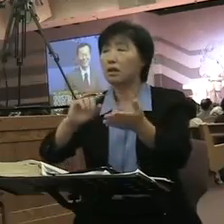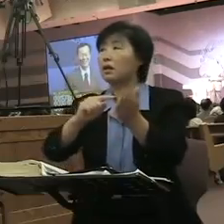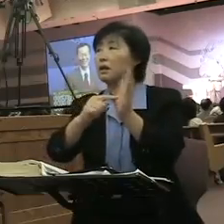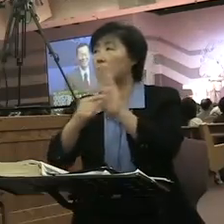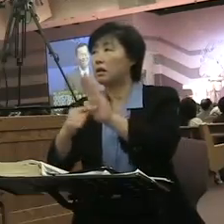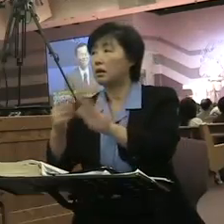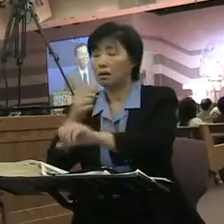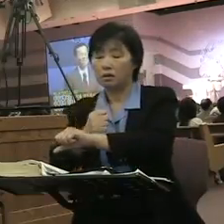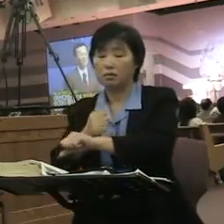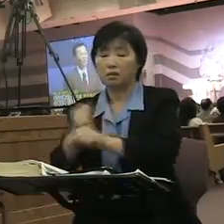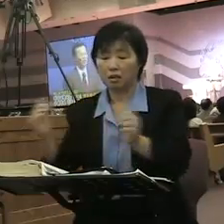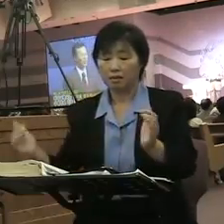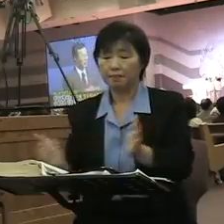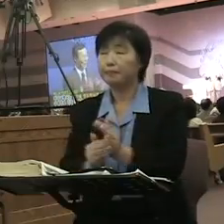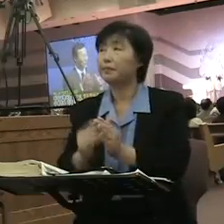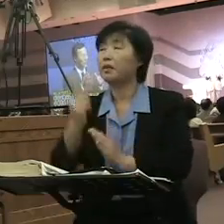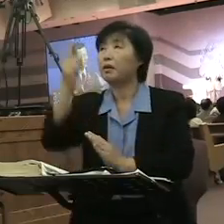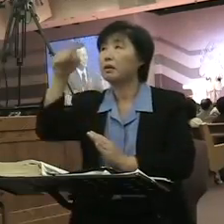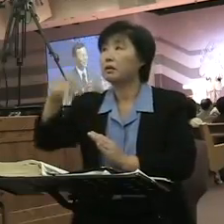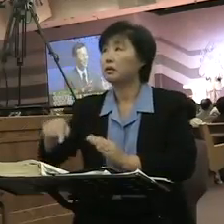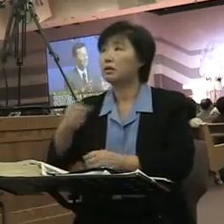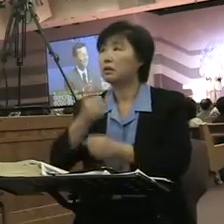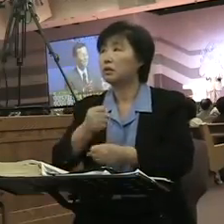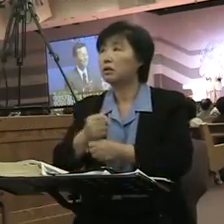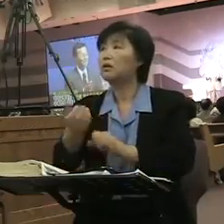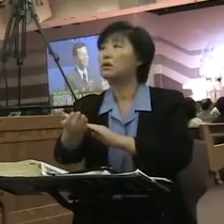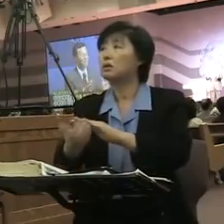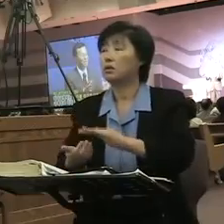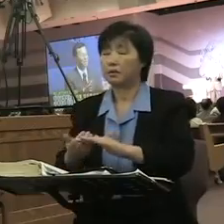하셨습니다. 천지를 창조하시기 전에,